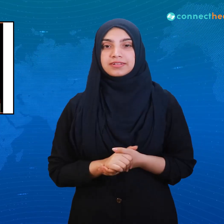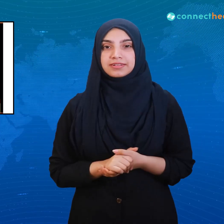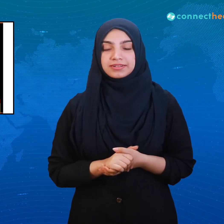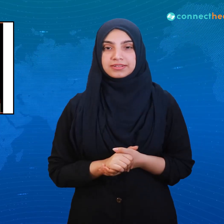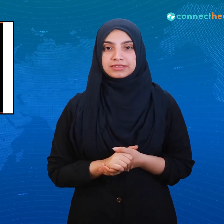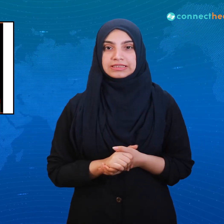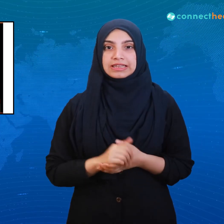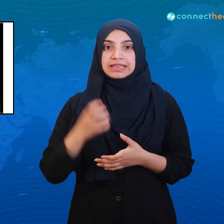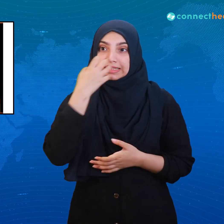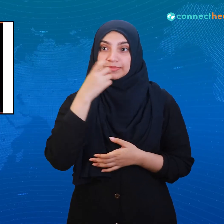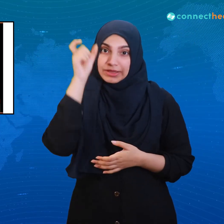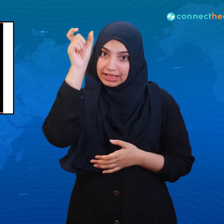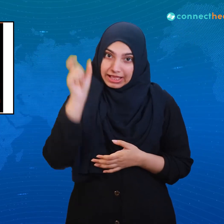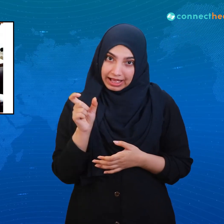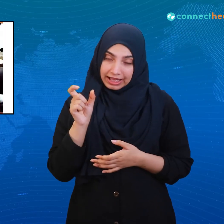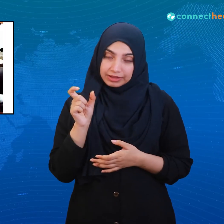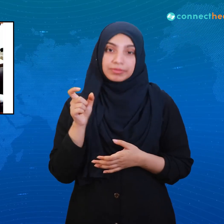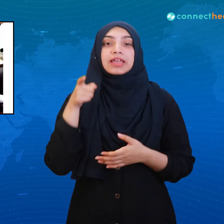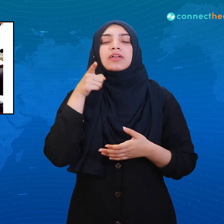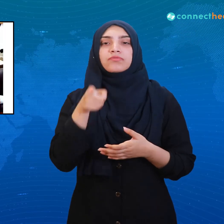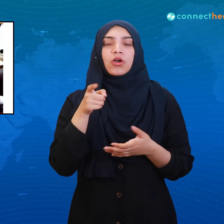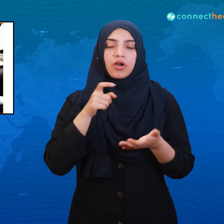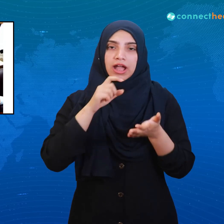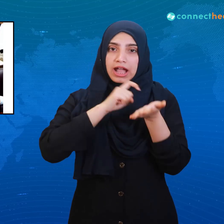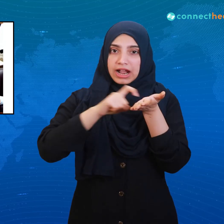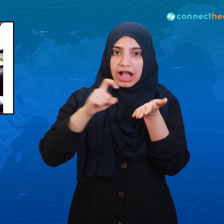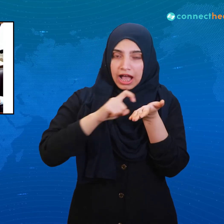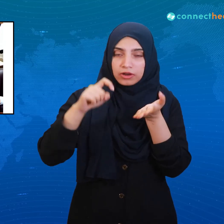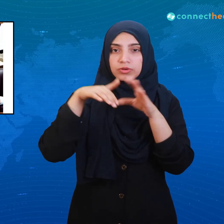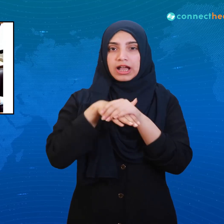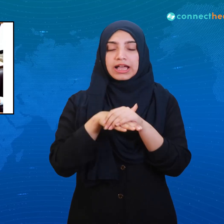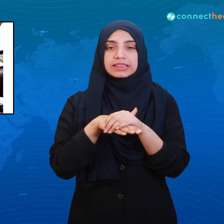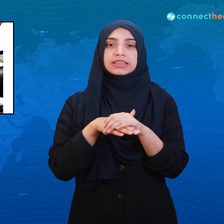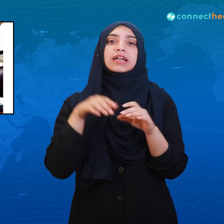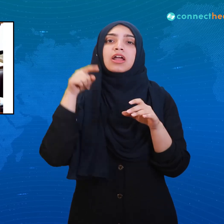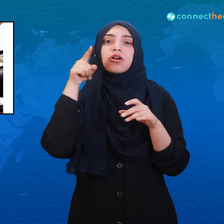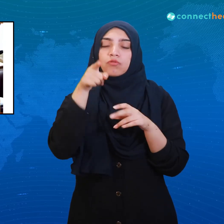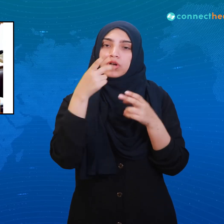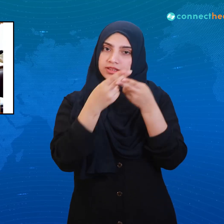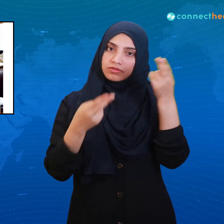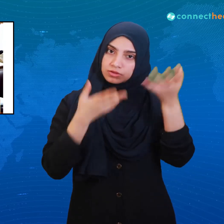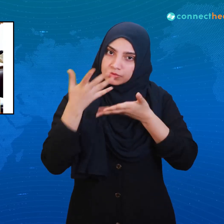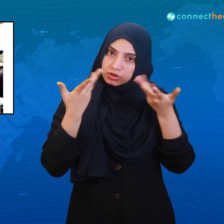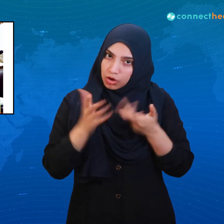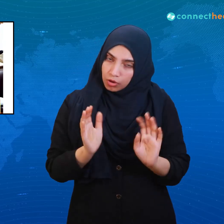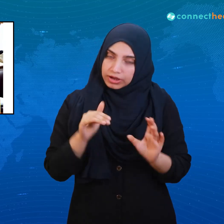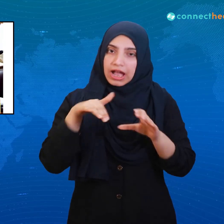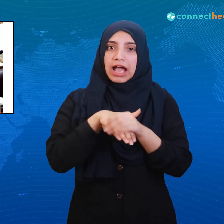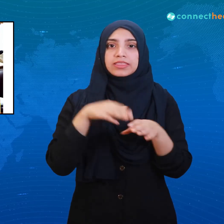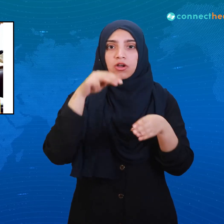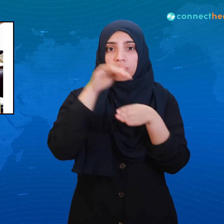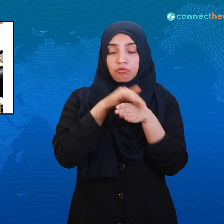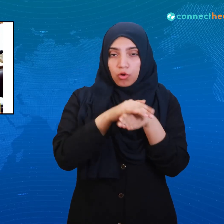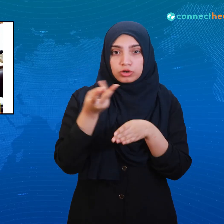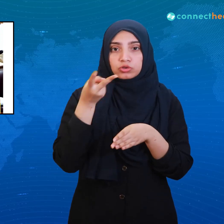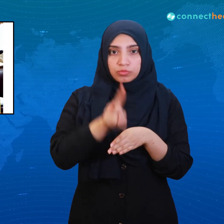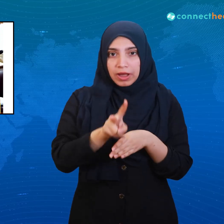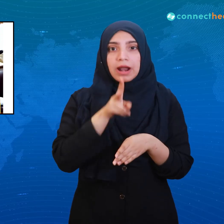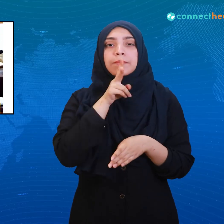जनाब स्पीकर, तहरीक अदम-ए-इत्तेमाद आइन के आर्टिकल 95 के तहत पेश की जाती है। अमूमी हालात में ये एक जमहूरी